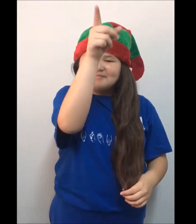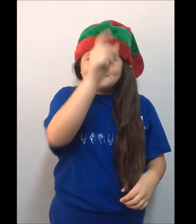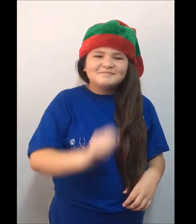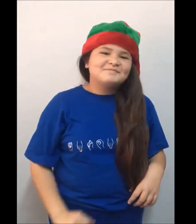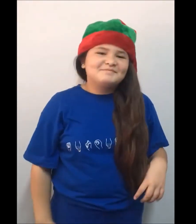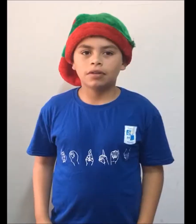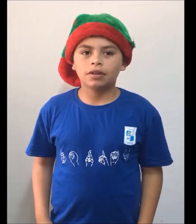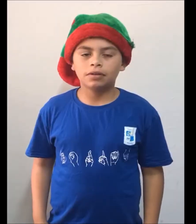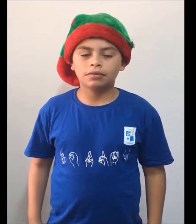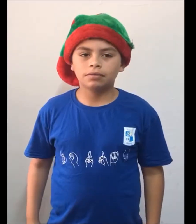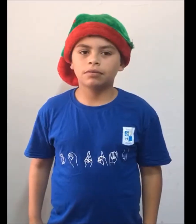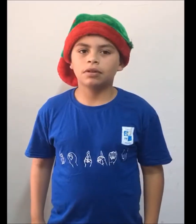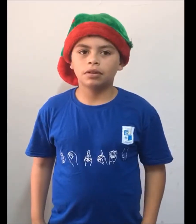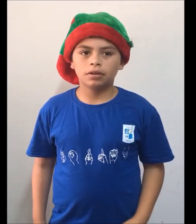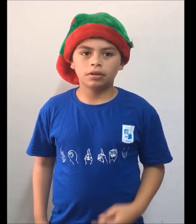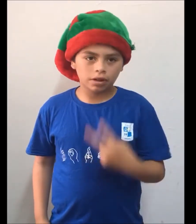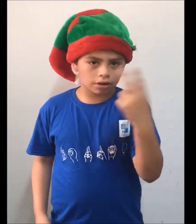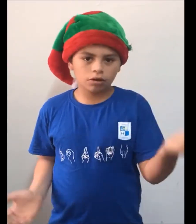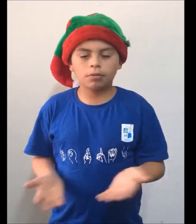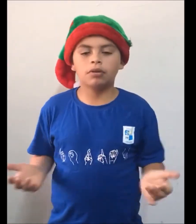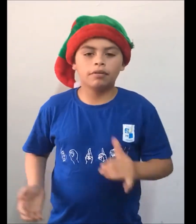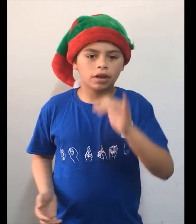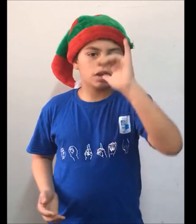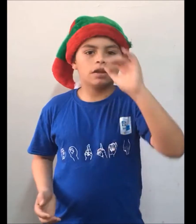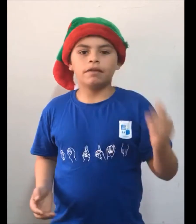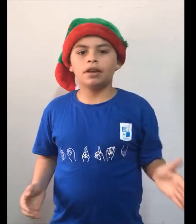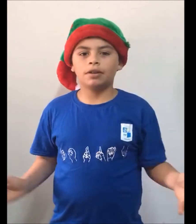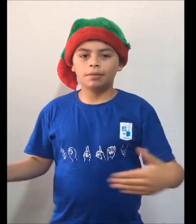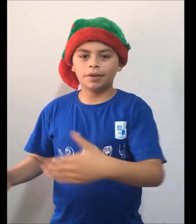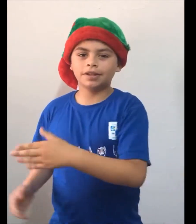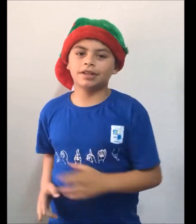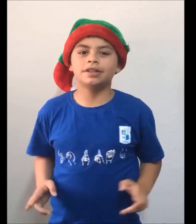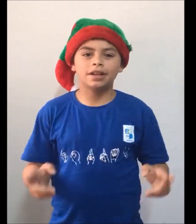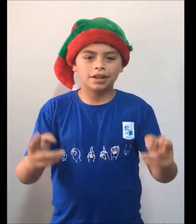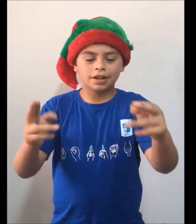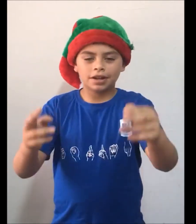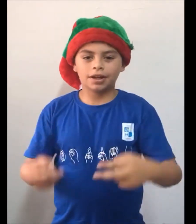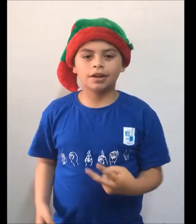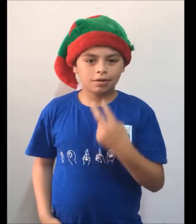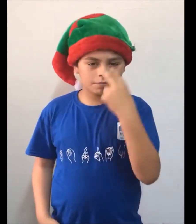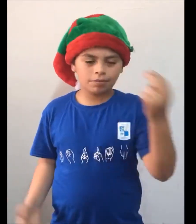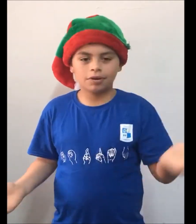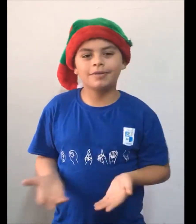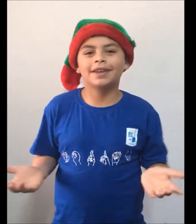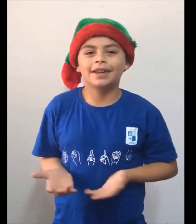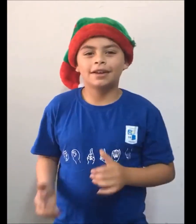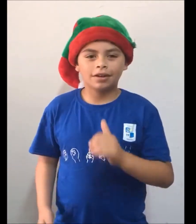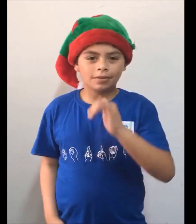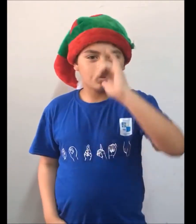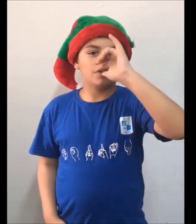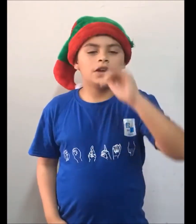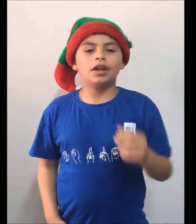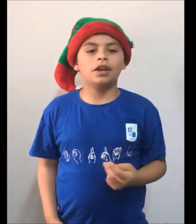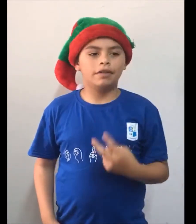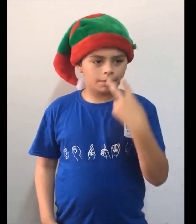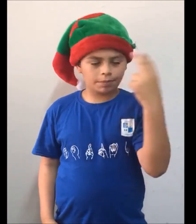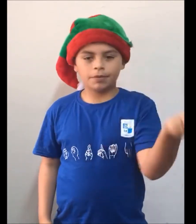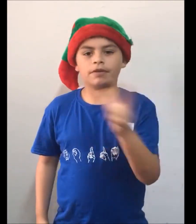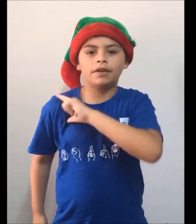fina Pero mira como deben los peces en el río Pero mira como deben